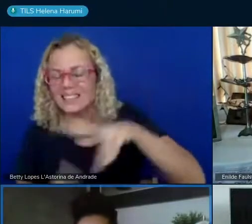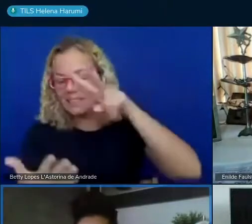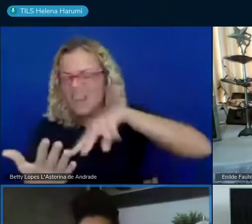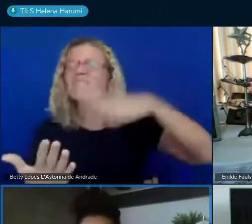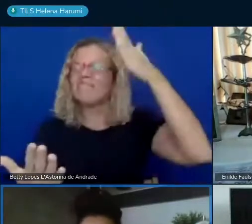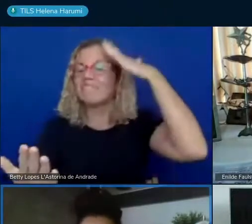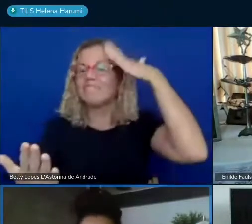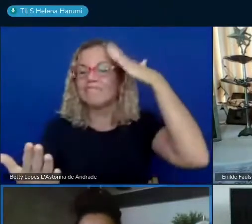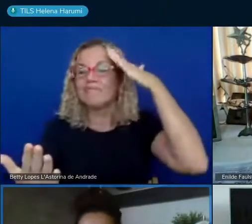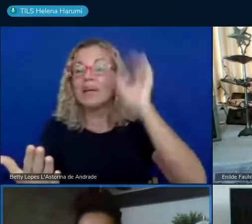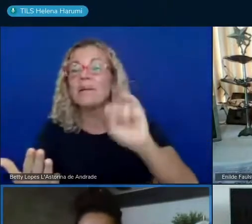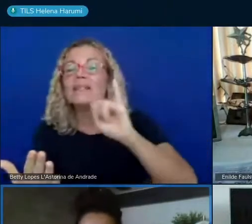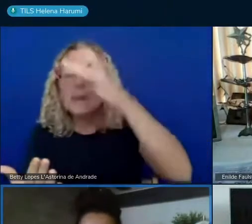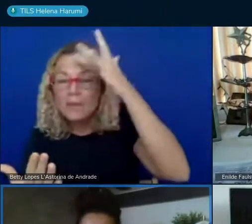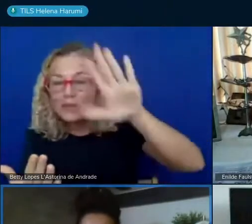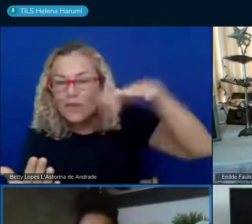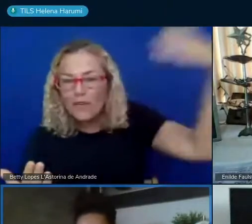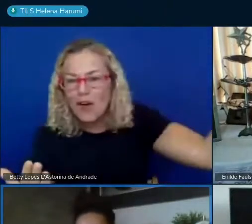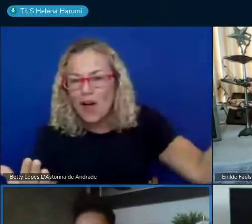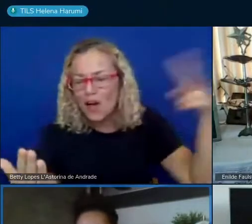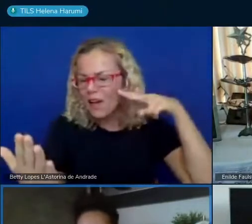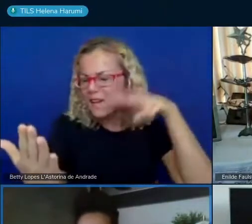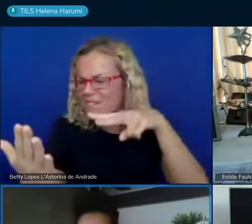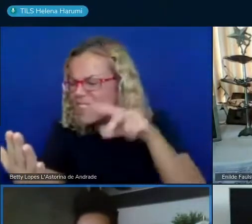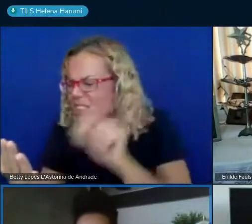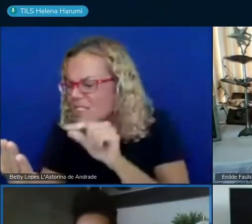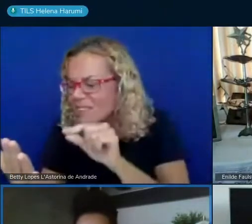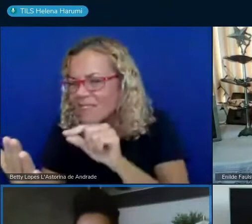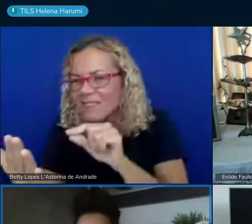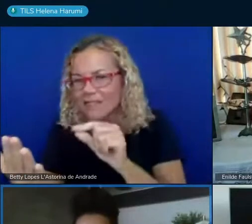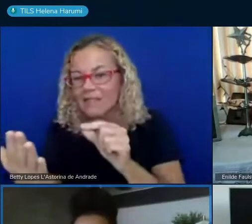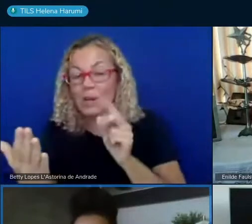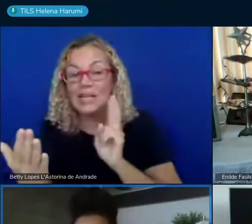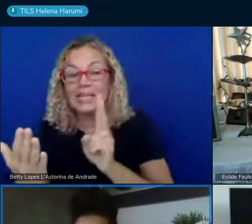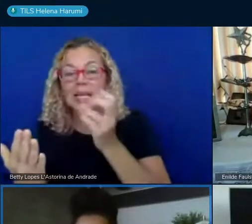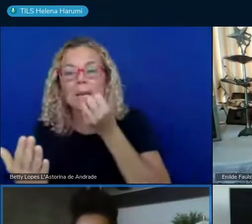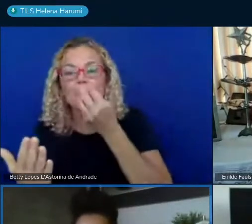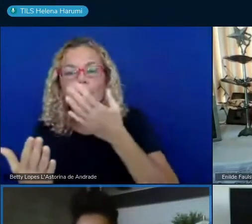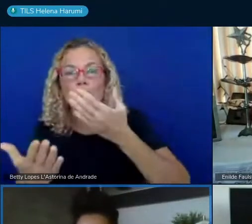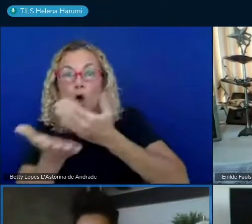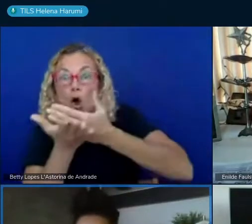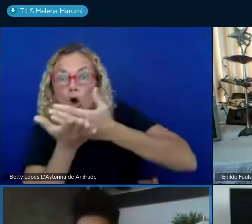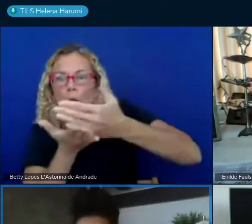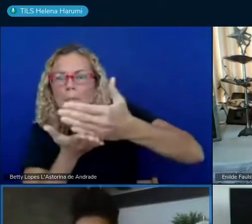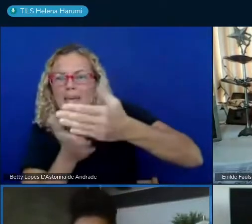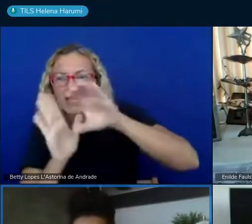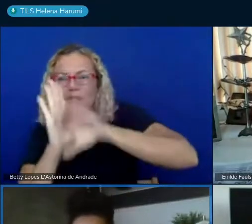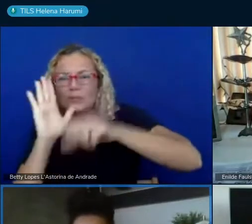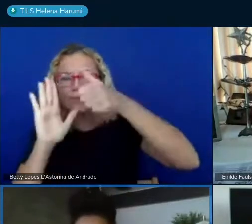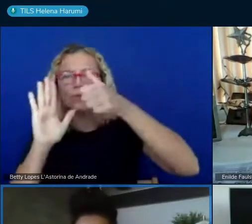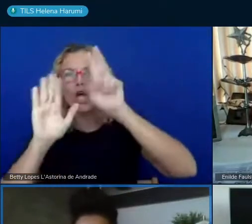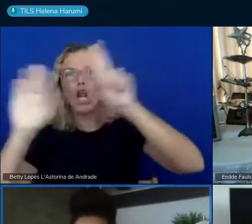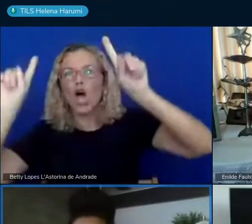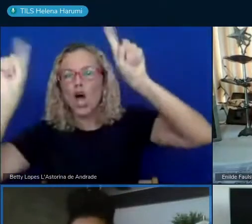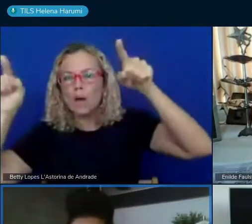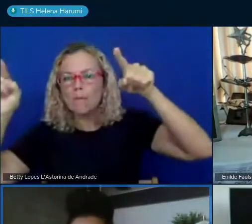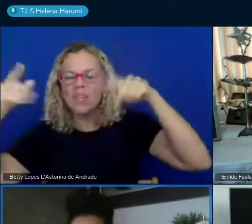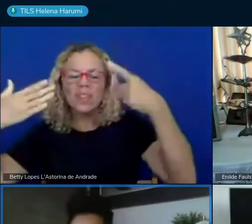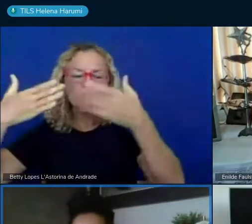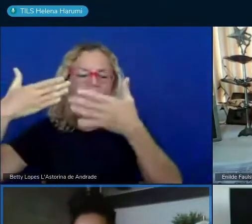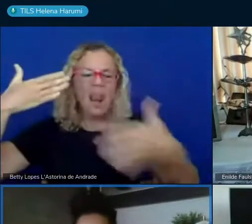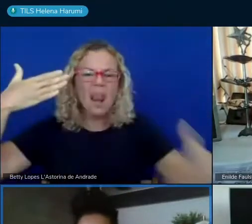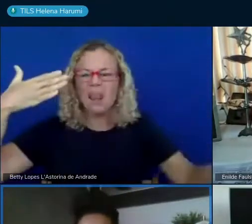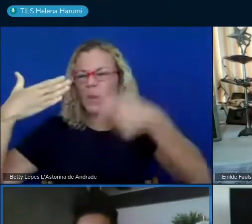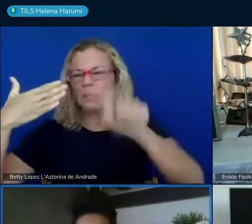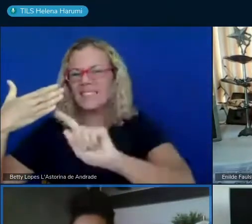Porque nós que somos da área, nós entendemos, quando a gente vê a sigla LS, a gente conhece, a gente já está habituado com esse tipo, com essa